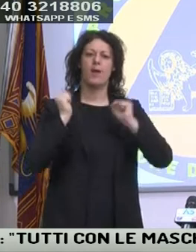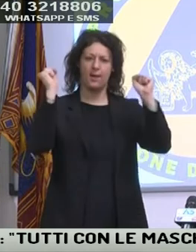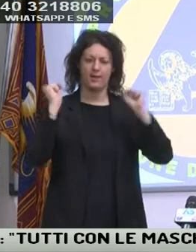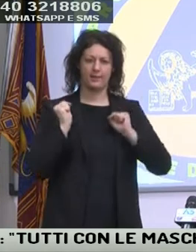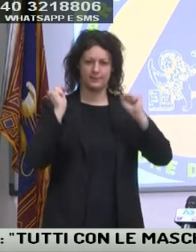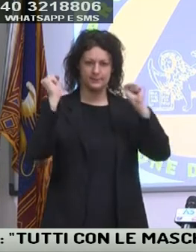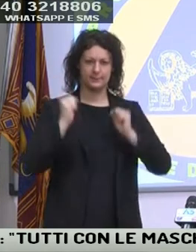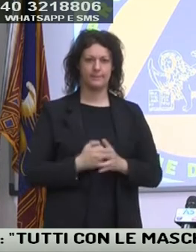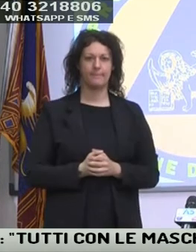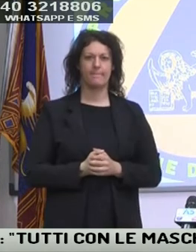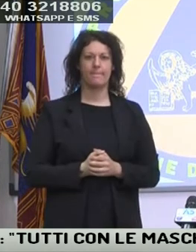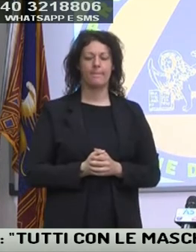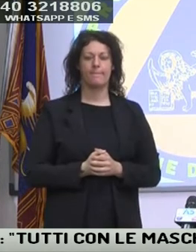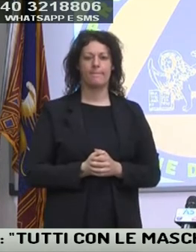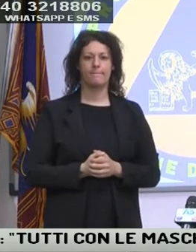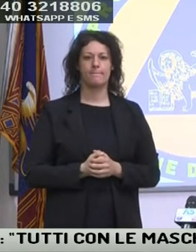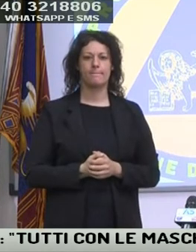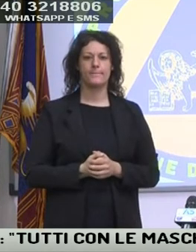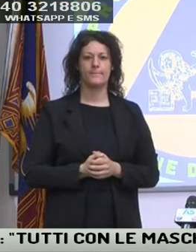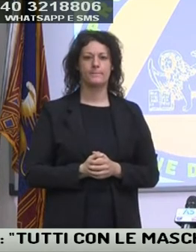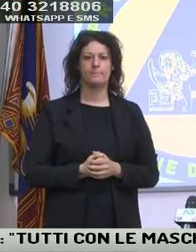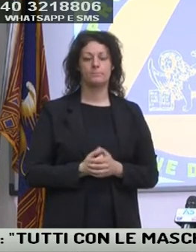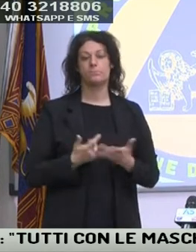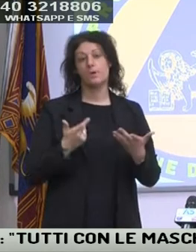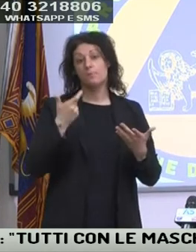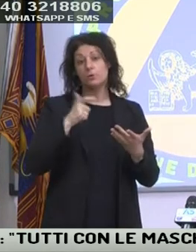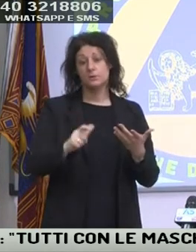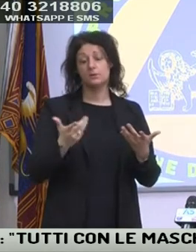tale che lo sport si possa tornare